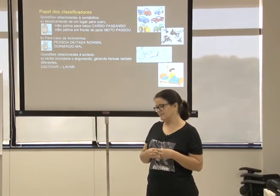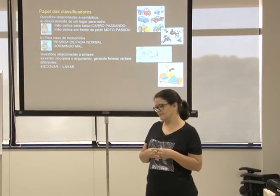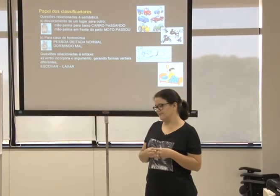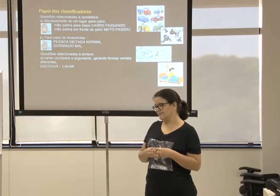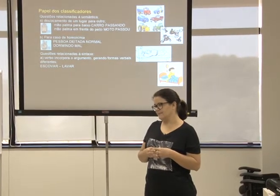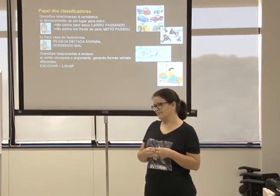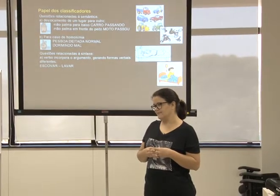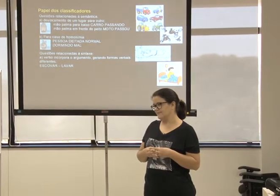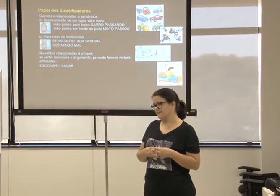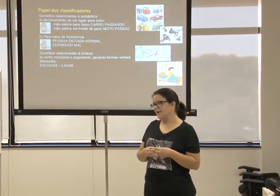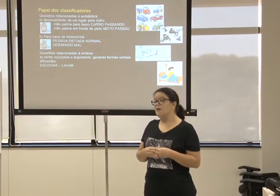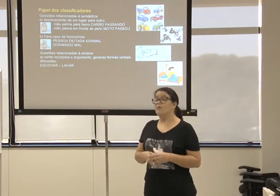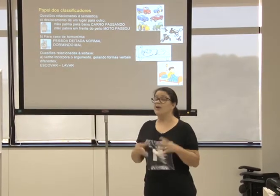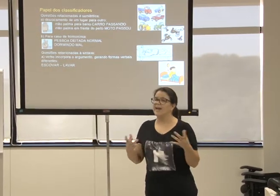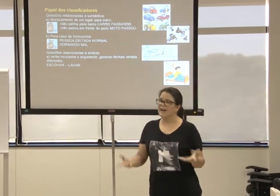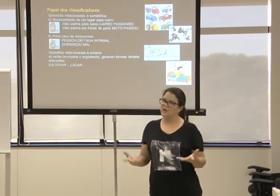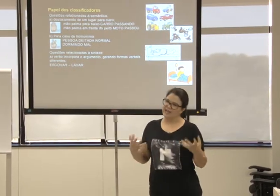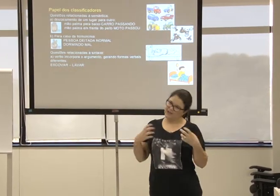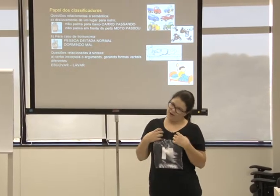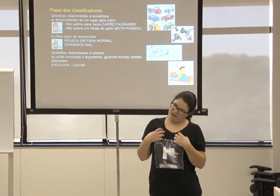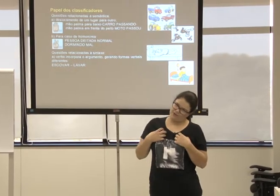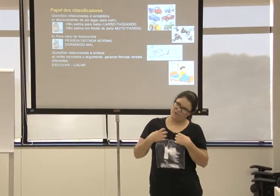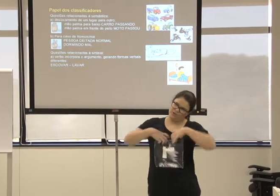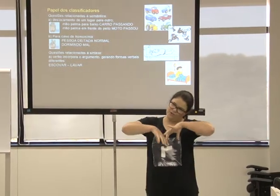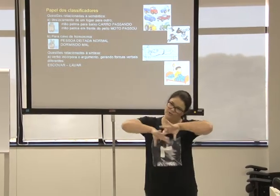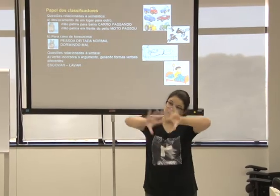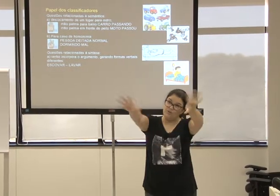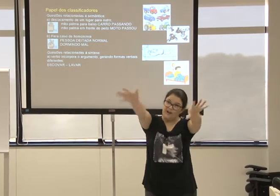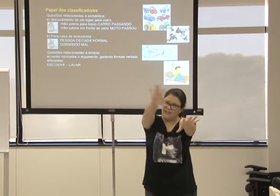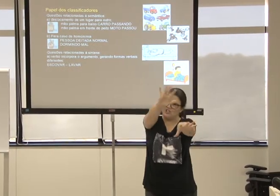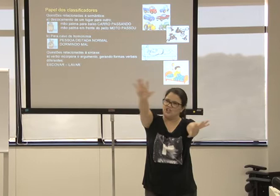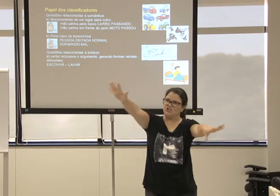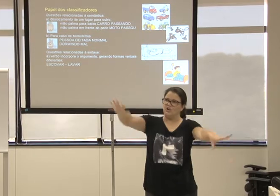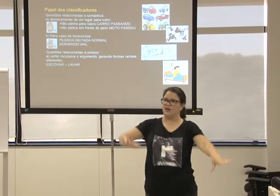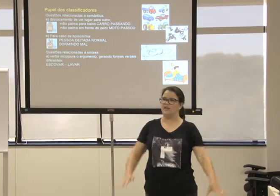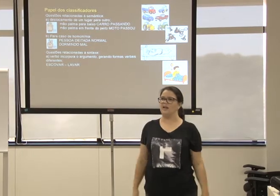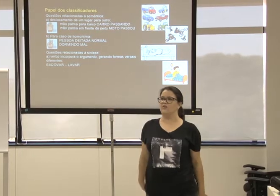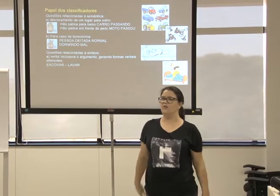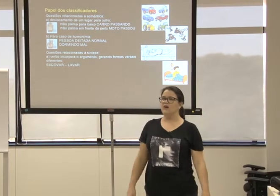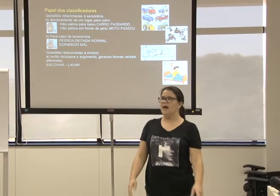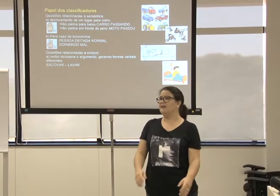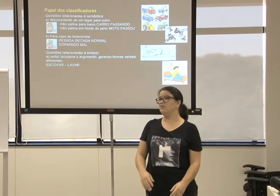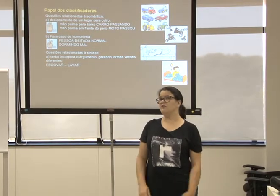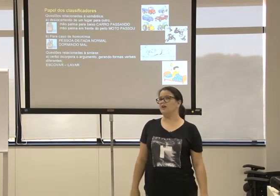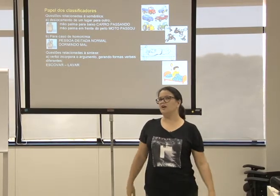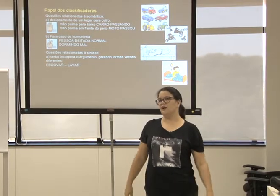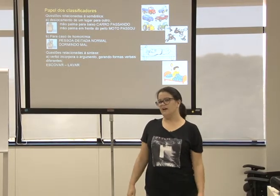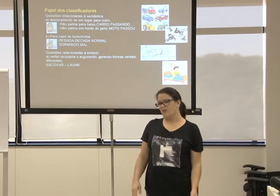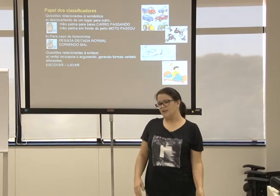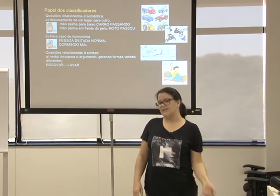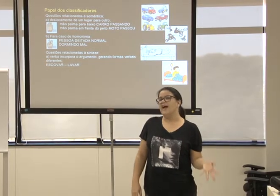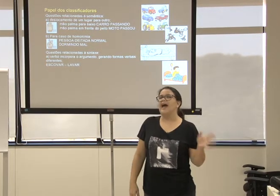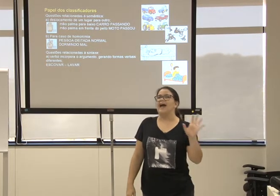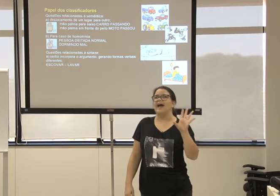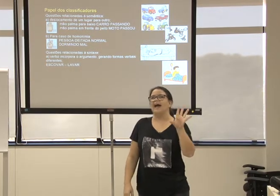Mentira, sério? Porque o que que eu, não foi a tintura, não. É quase.